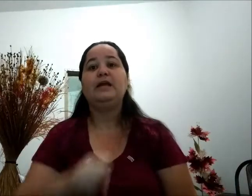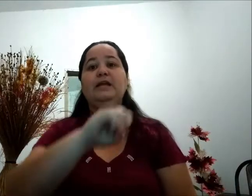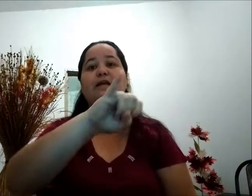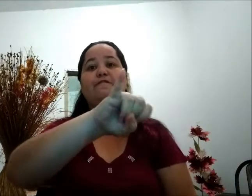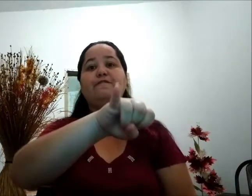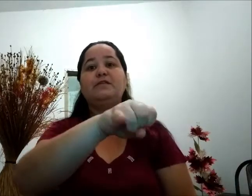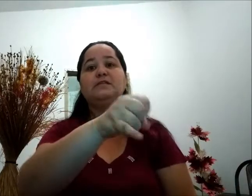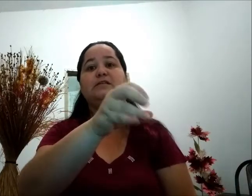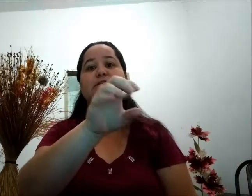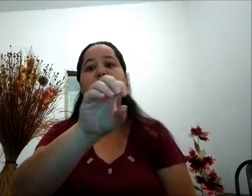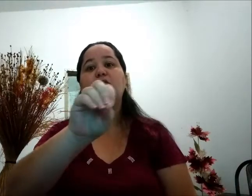nem fazer assim, ó.